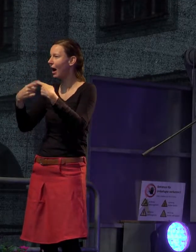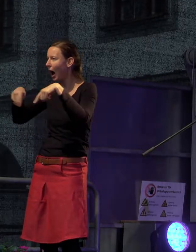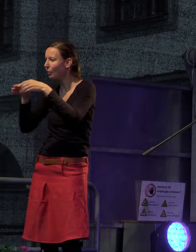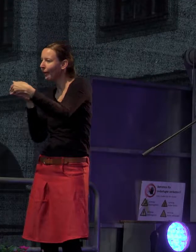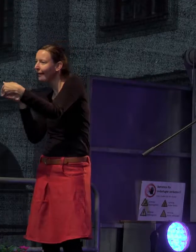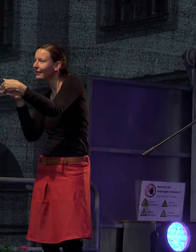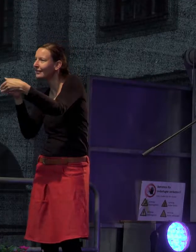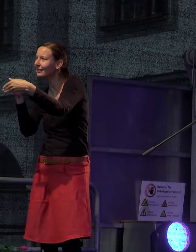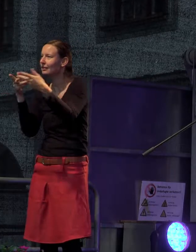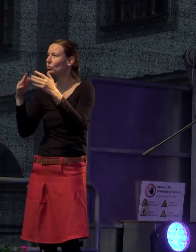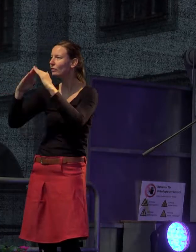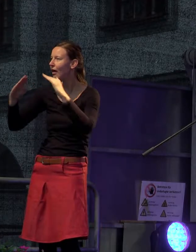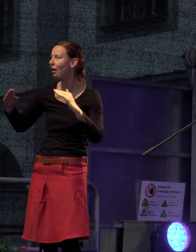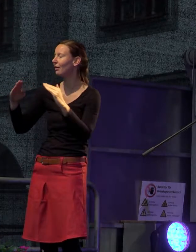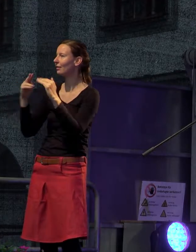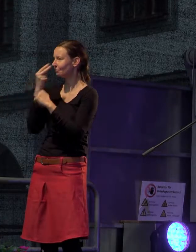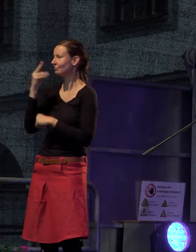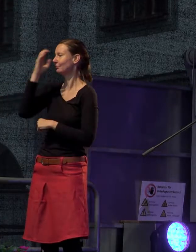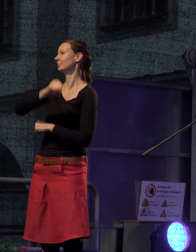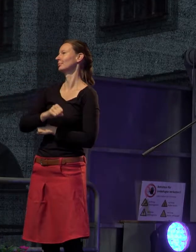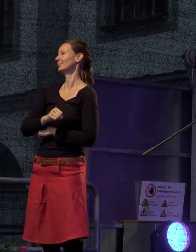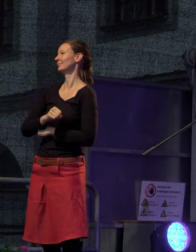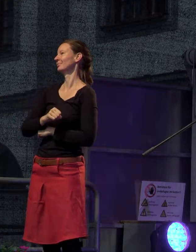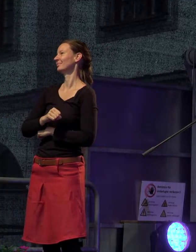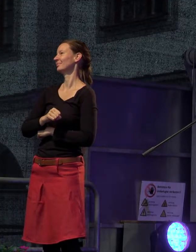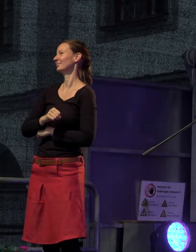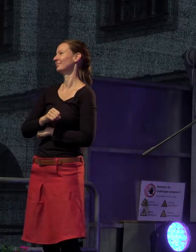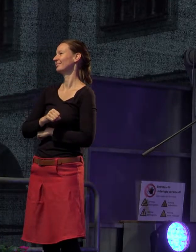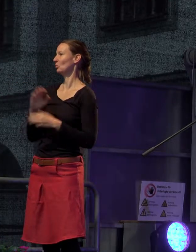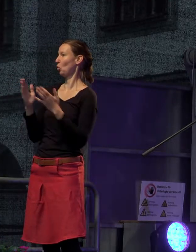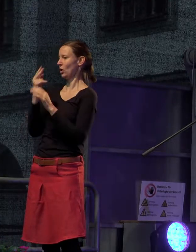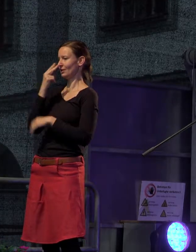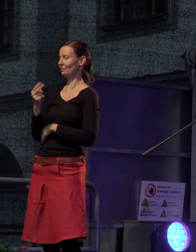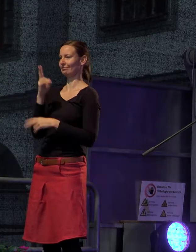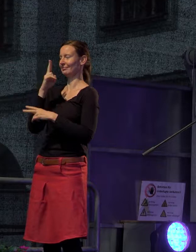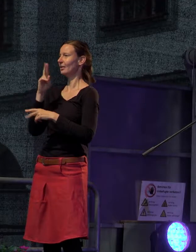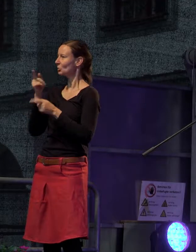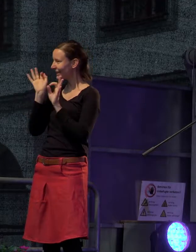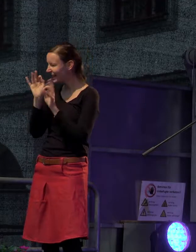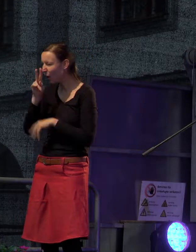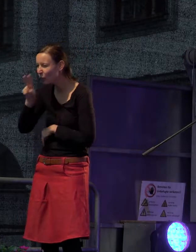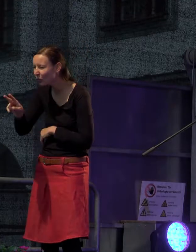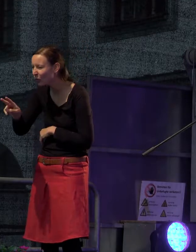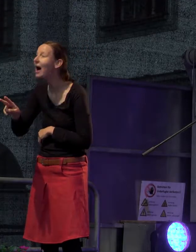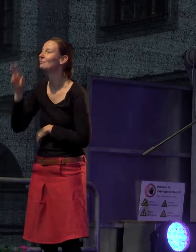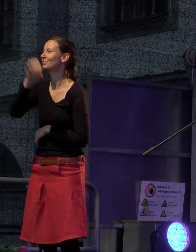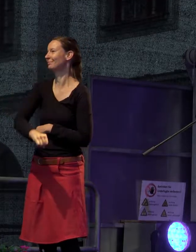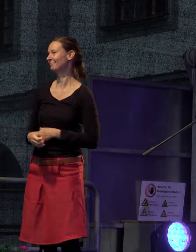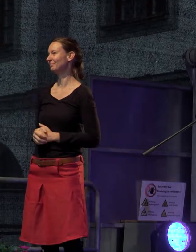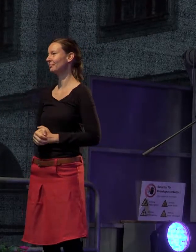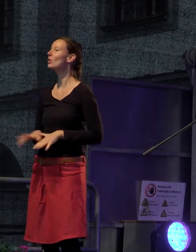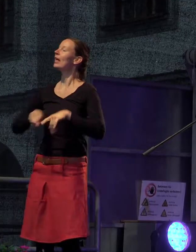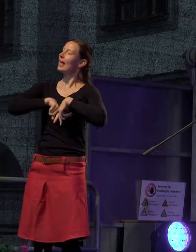dächer sichtbar werden lassen ich möchte noch mal ganz herzlich gratulieren zum